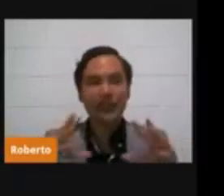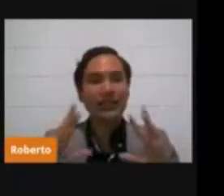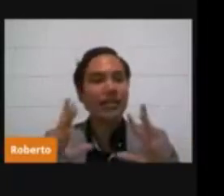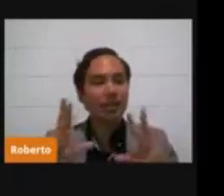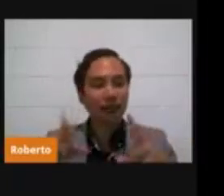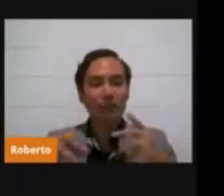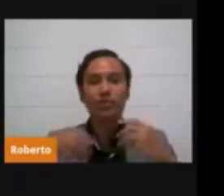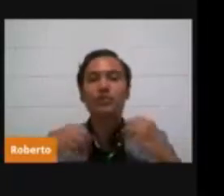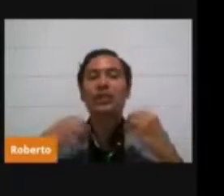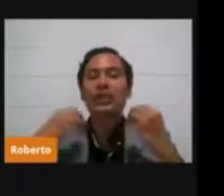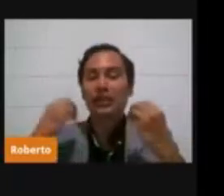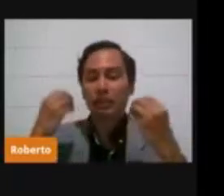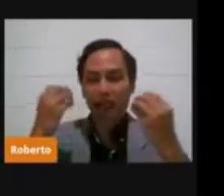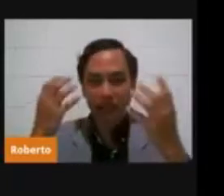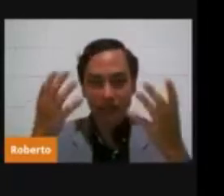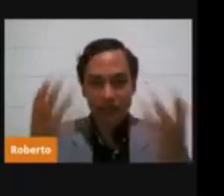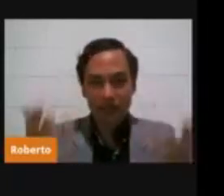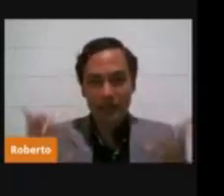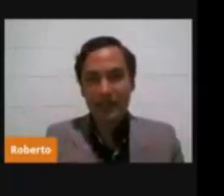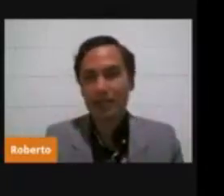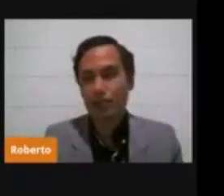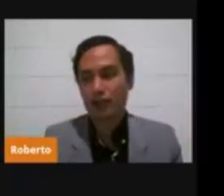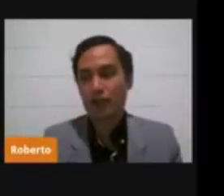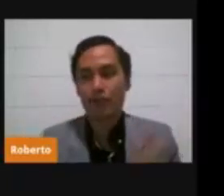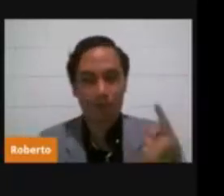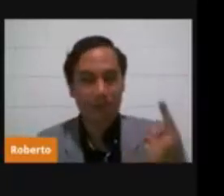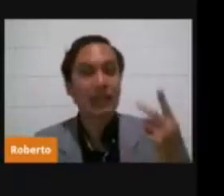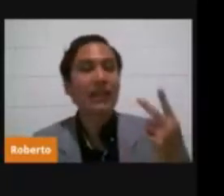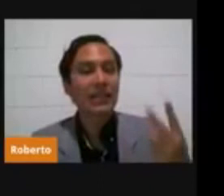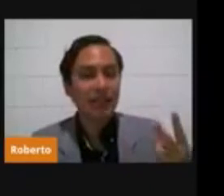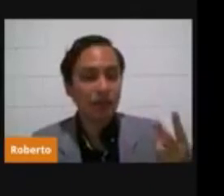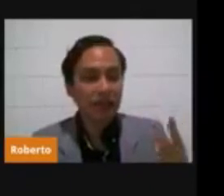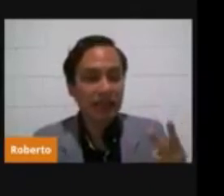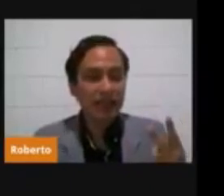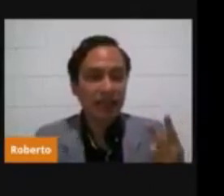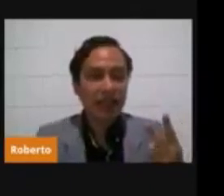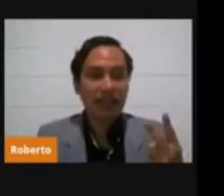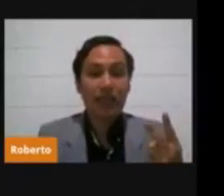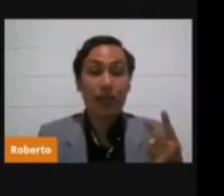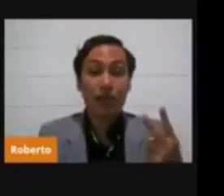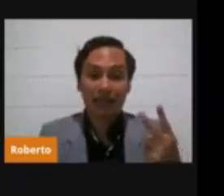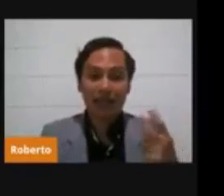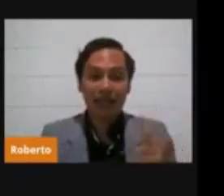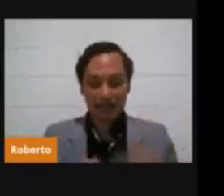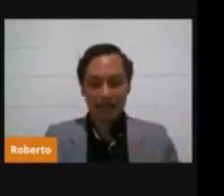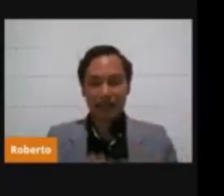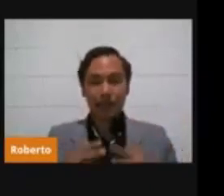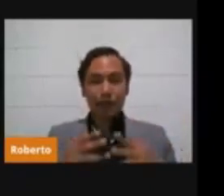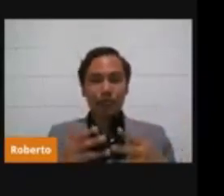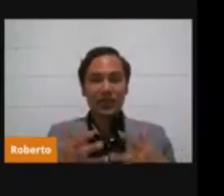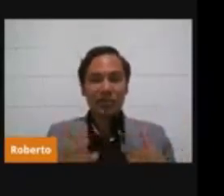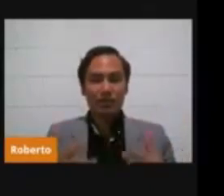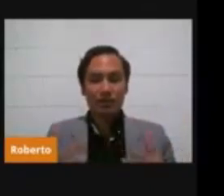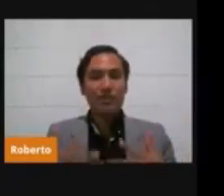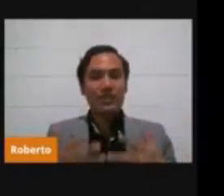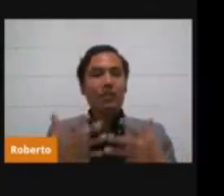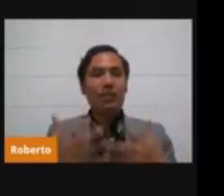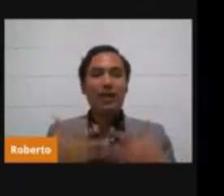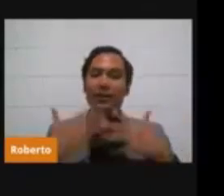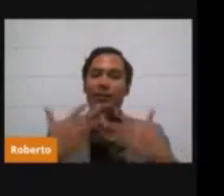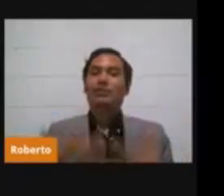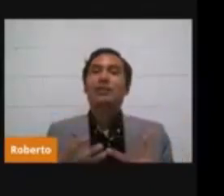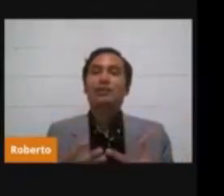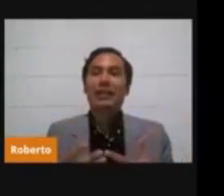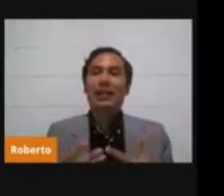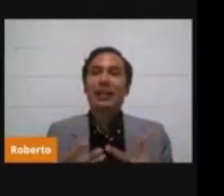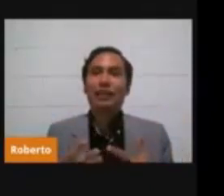de los genes ya hay una predisposición genética para que la persona sea sorda. La segunda es congénita, es decir, en el proceso de formación de la